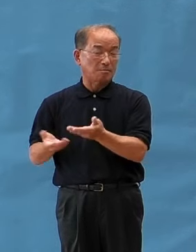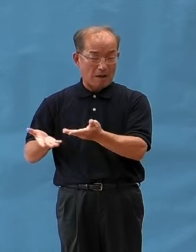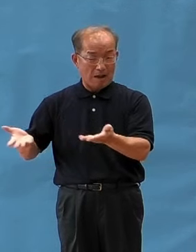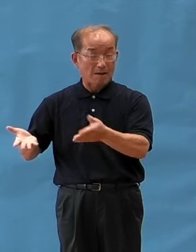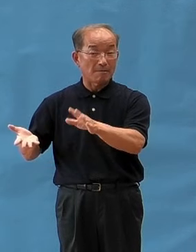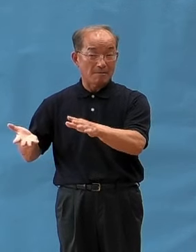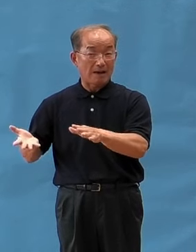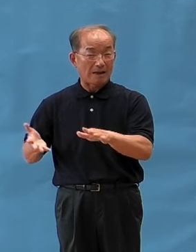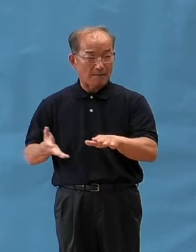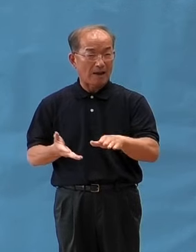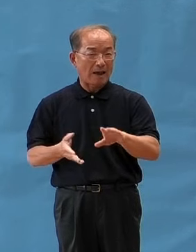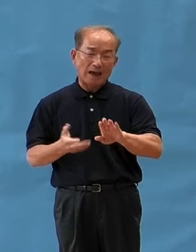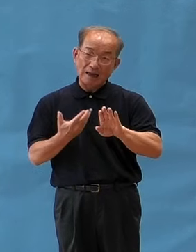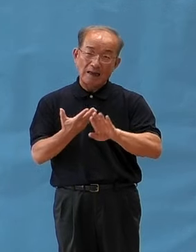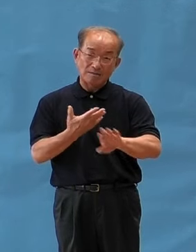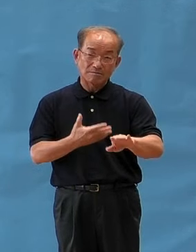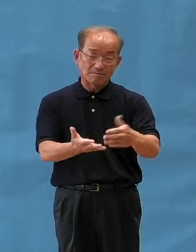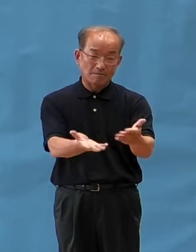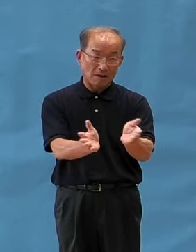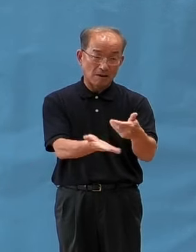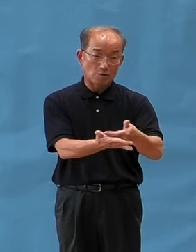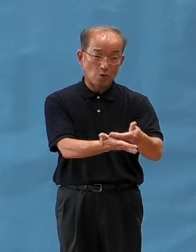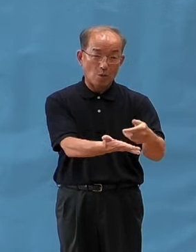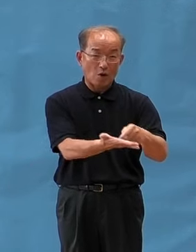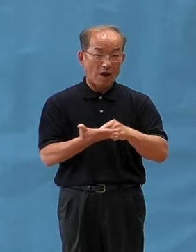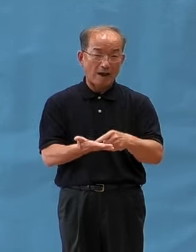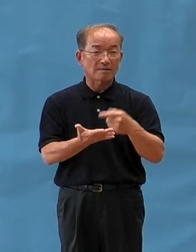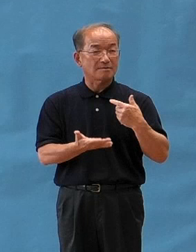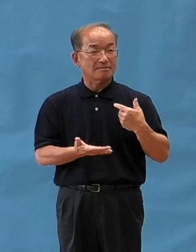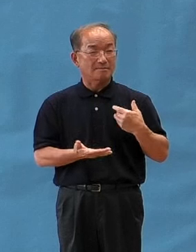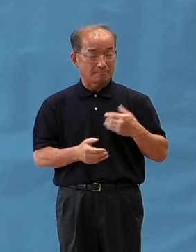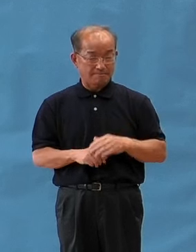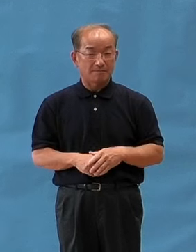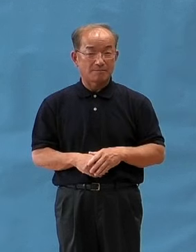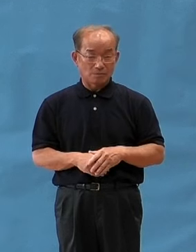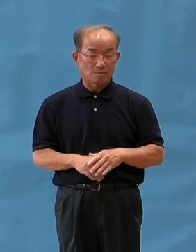ません。だからそういういただくご要望と